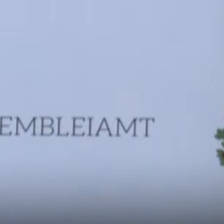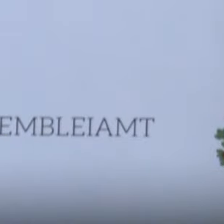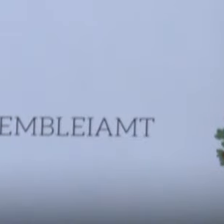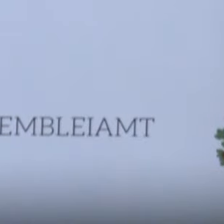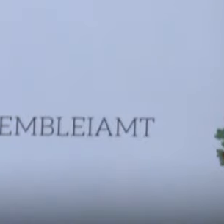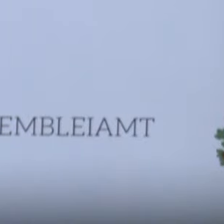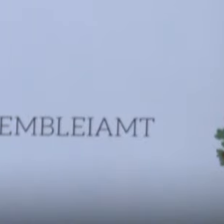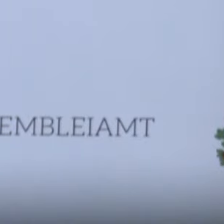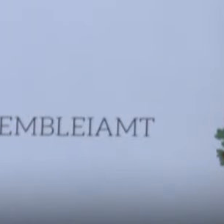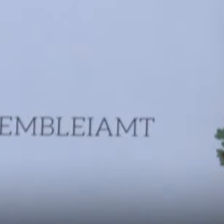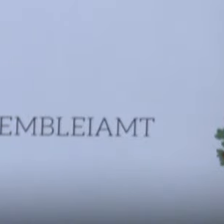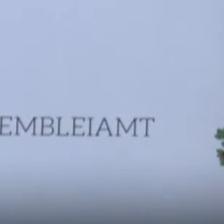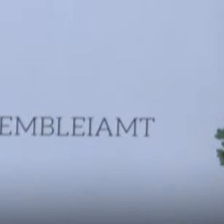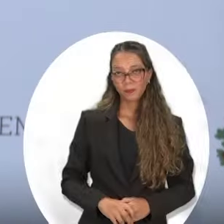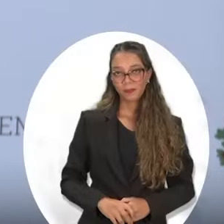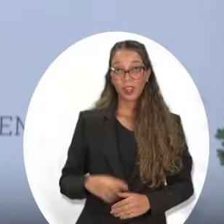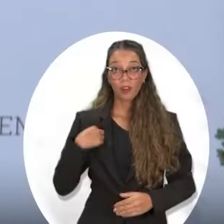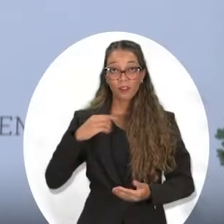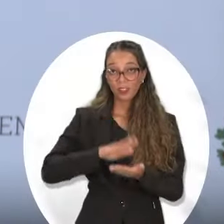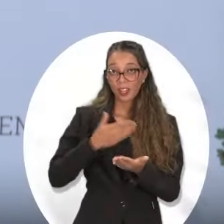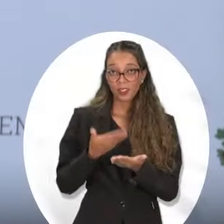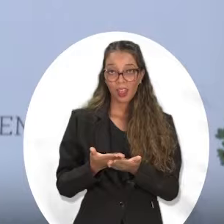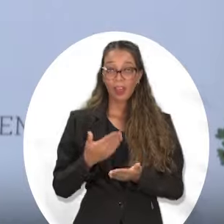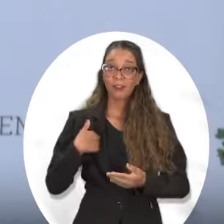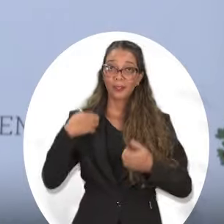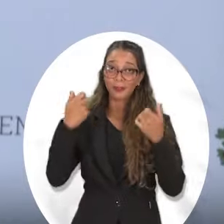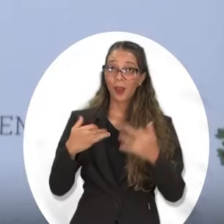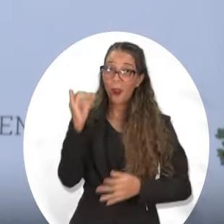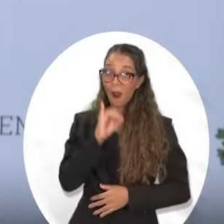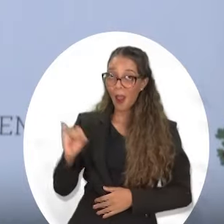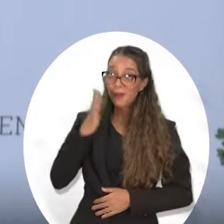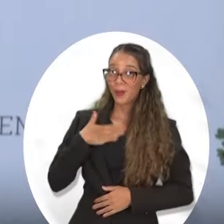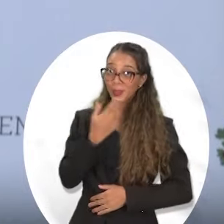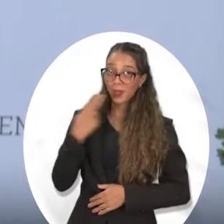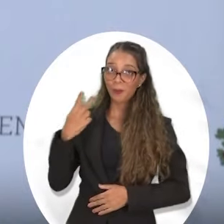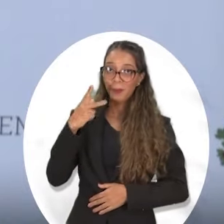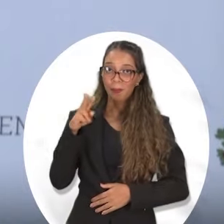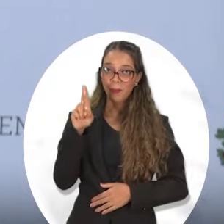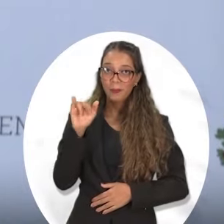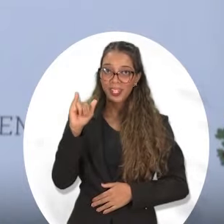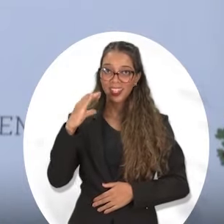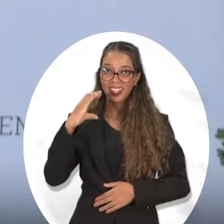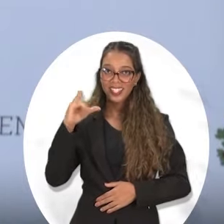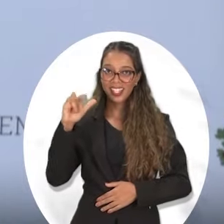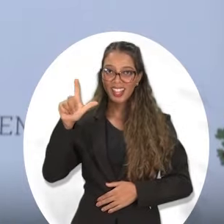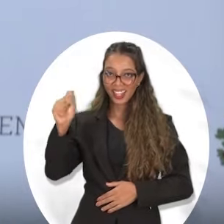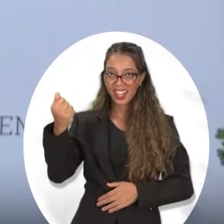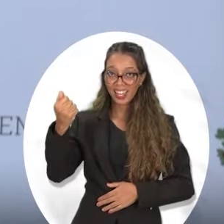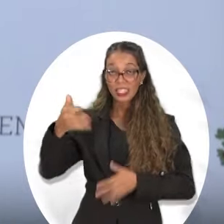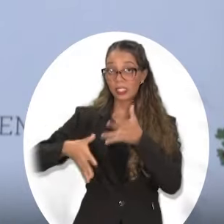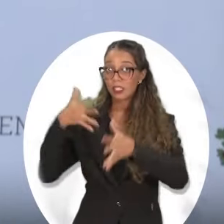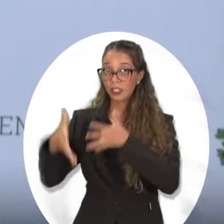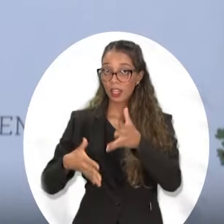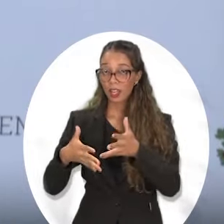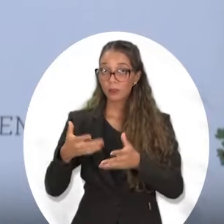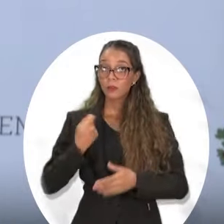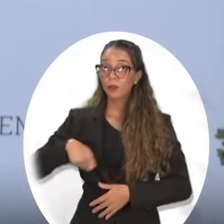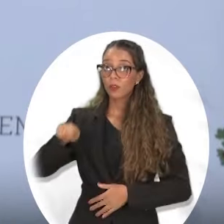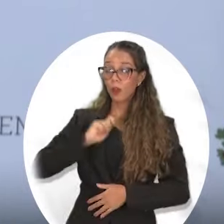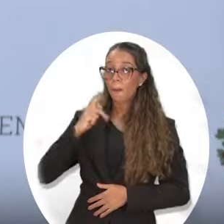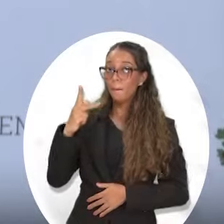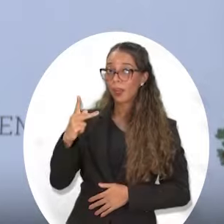Vou traduzir, tá, gente? Eu disse oi, meu nome é Priscila, e na Libras o meu sinal é a letra P, com esse